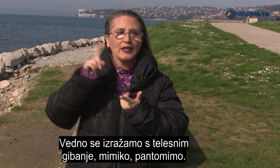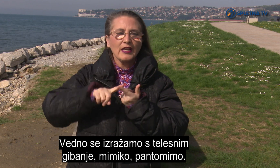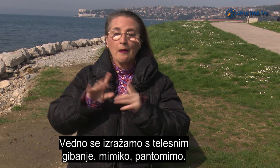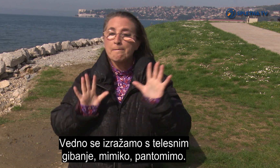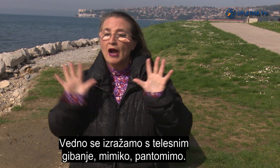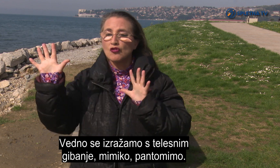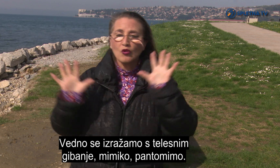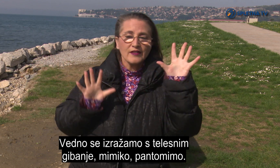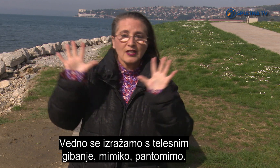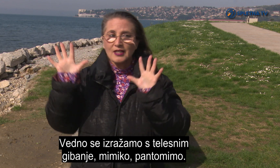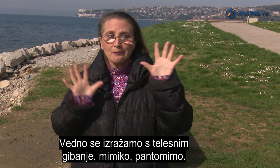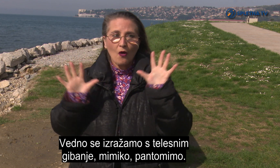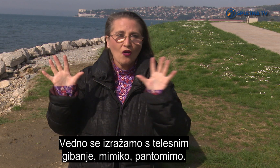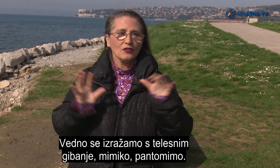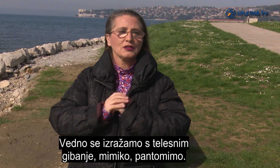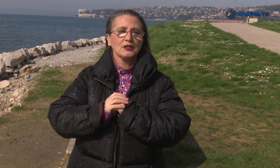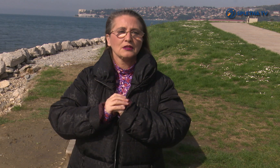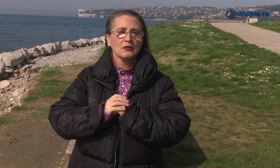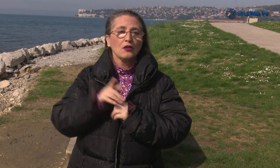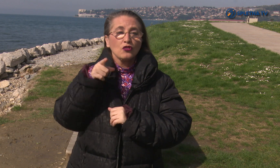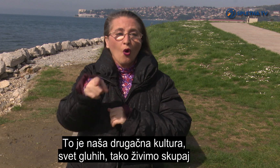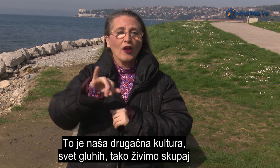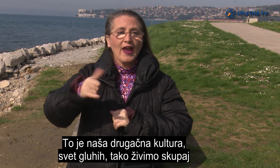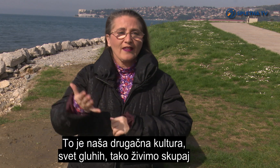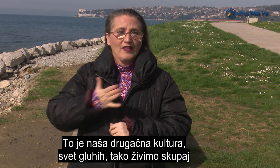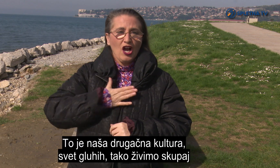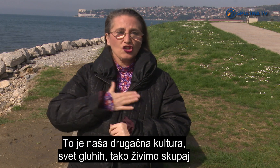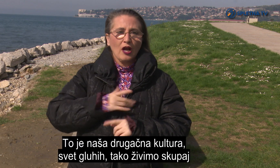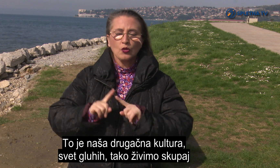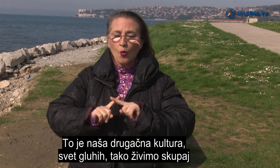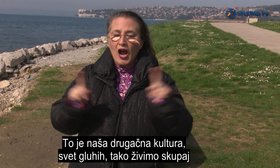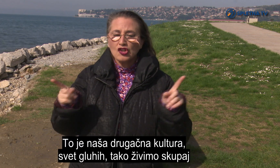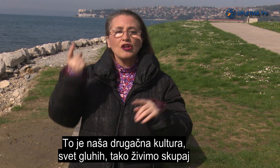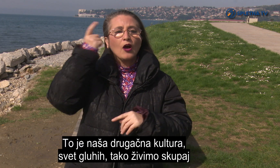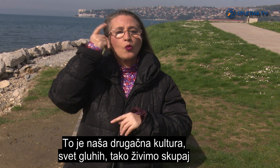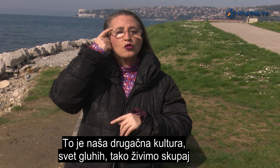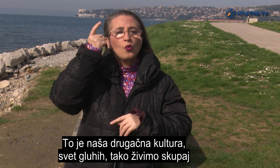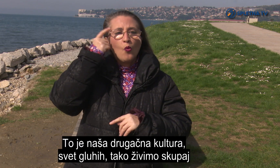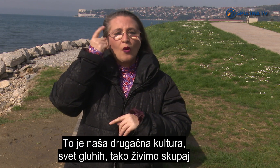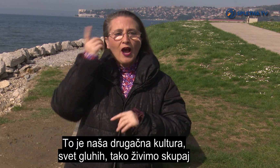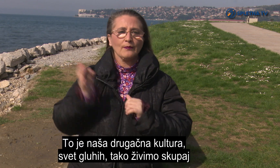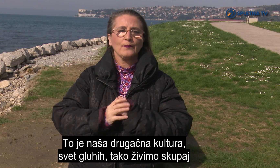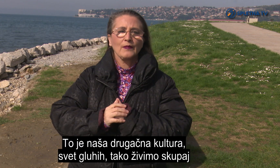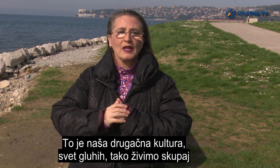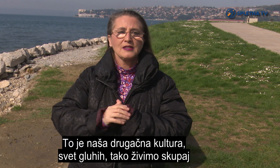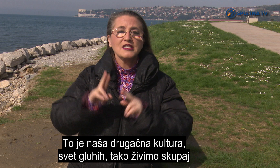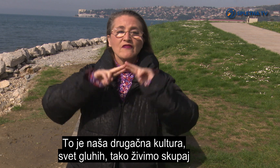in pantomimo. To je naša drugačna kultura.